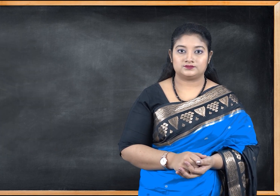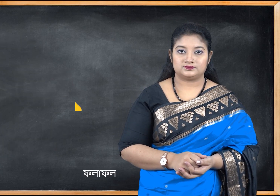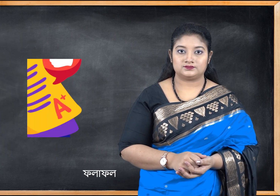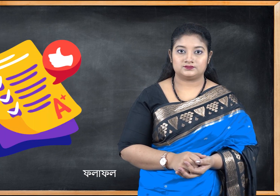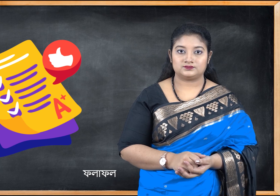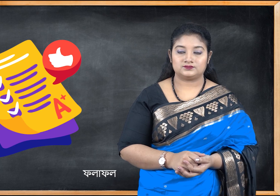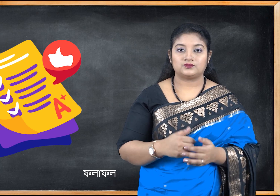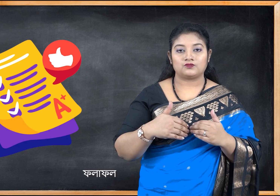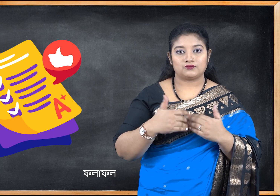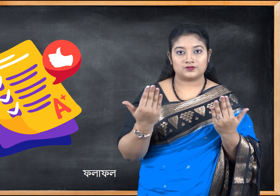ফলাফল।